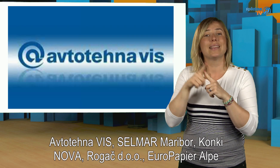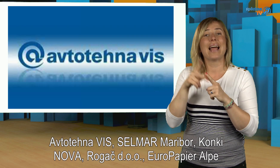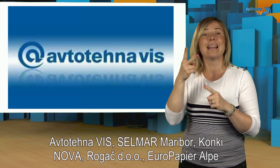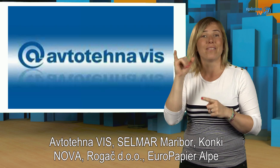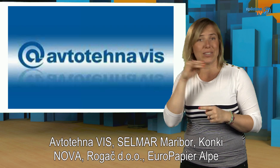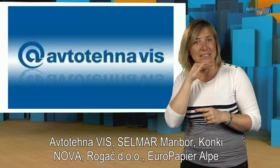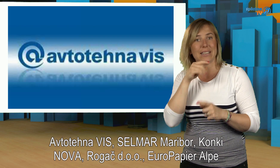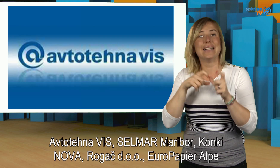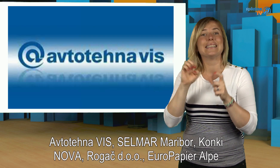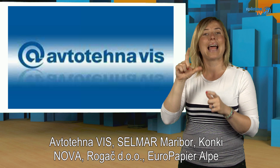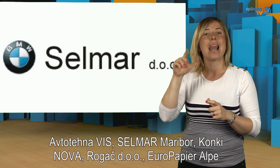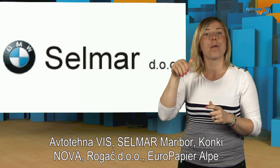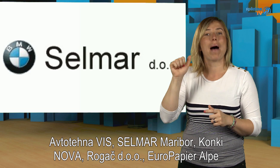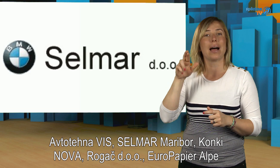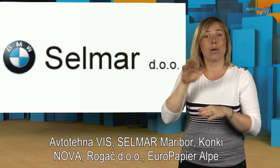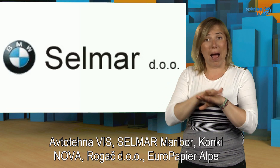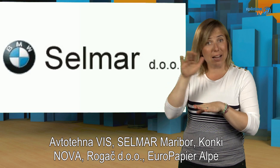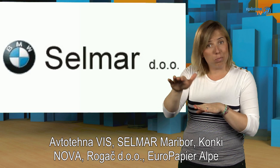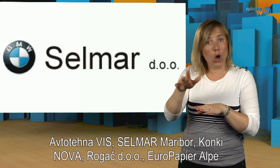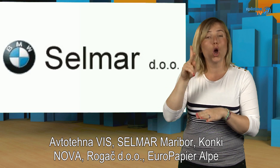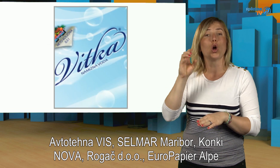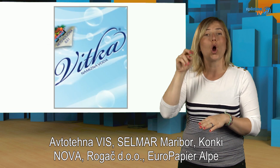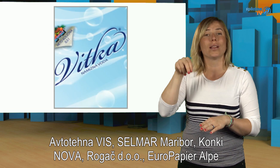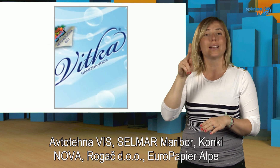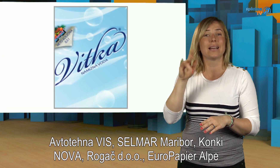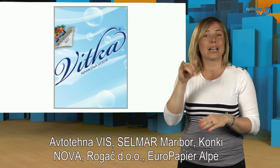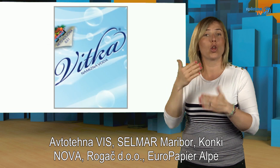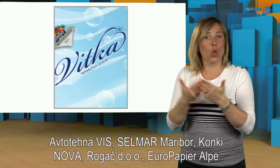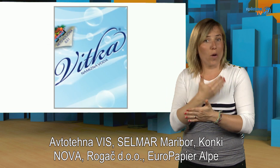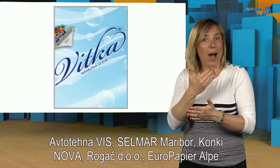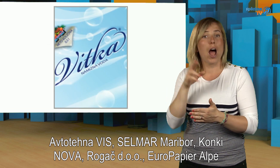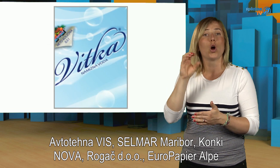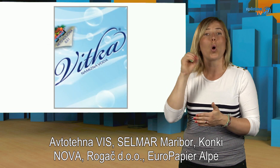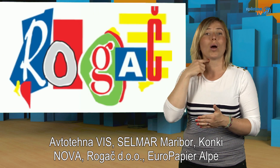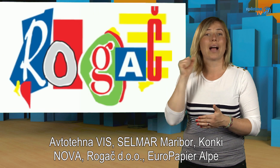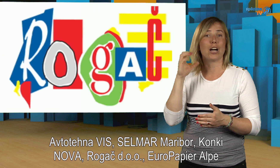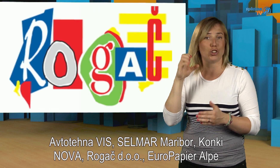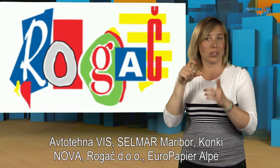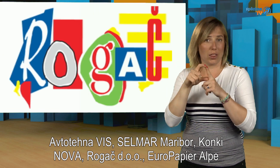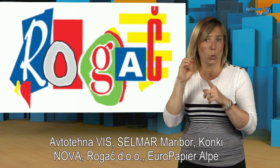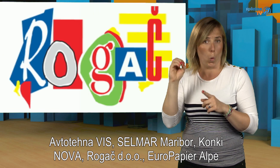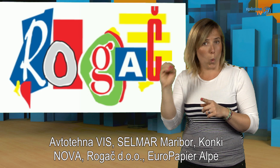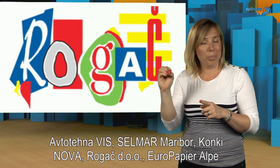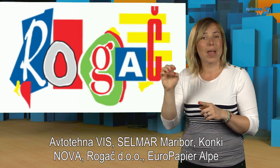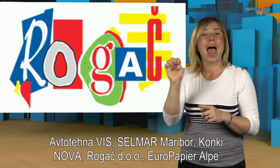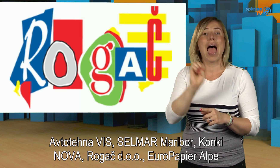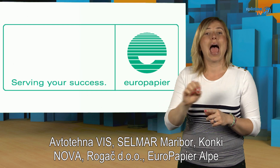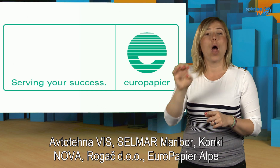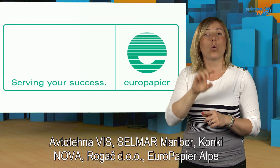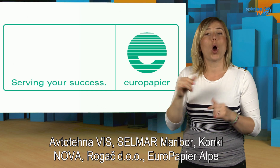Avtotehni Vis, Selmar Maribor, Konki Nova, Rogač d.o.o., Europapir